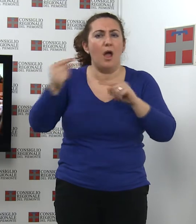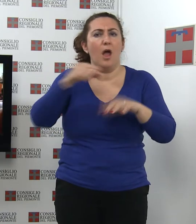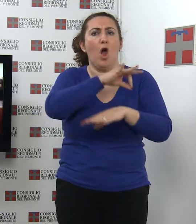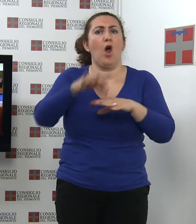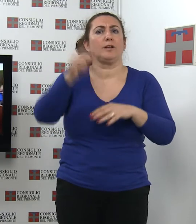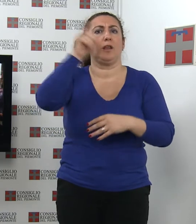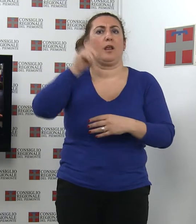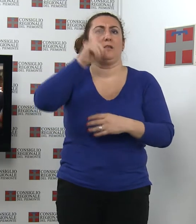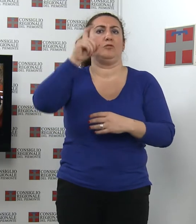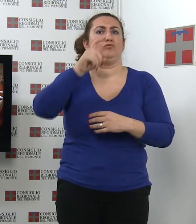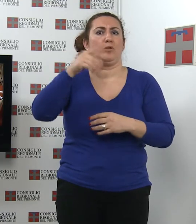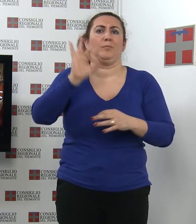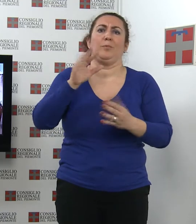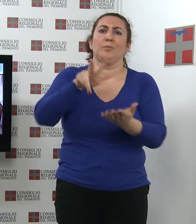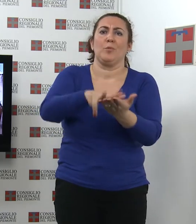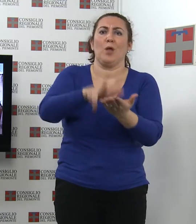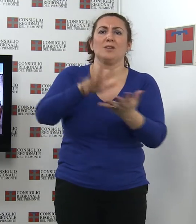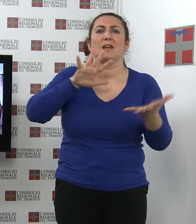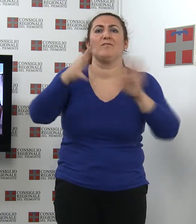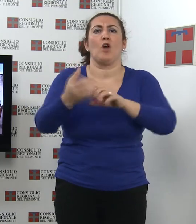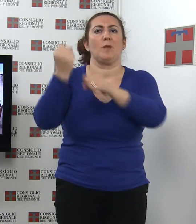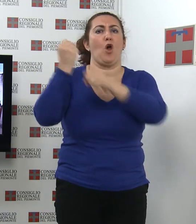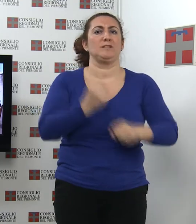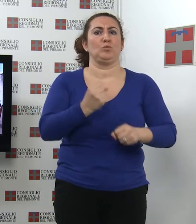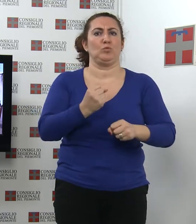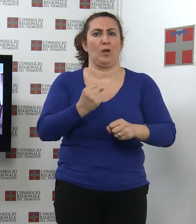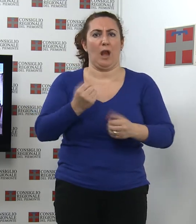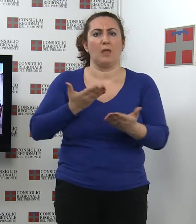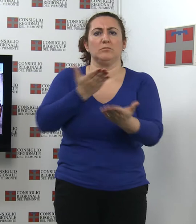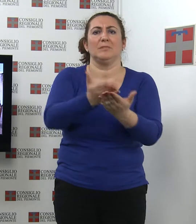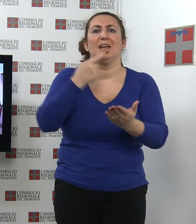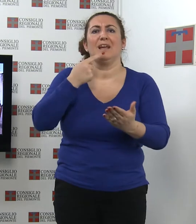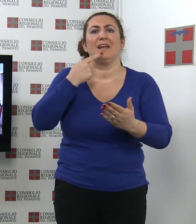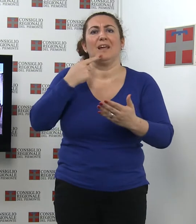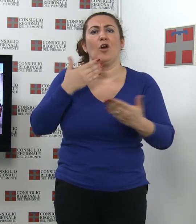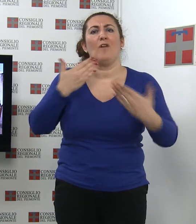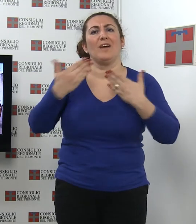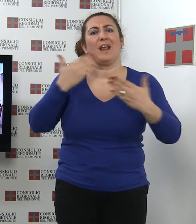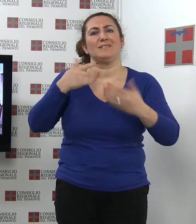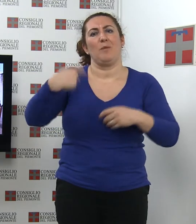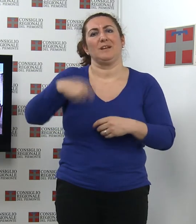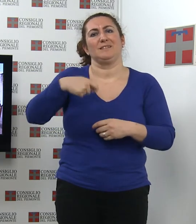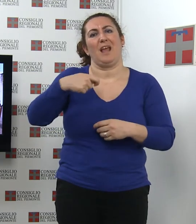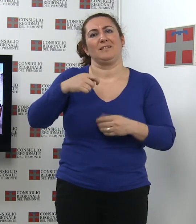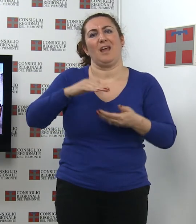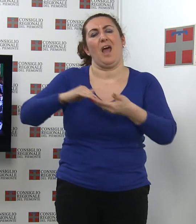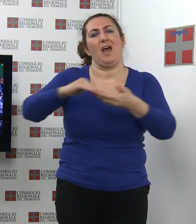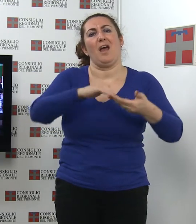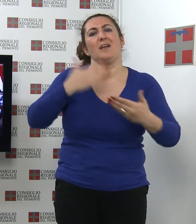di riforma costituzionale presentate dalla Conferenza dei Presidenti delle Assemblee Legislative delle Regioni e Province Autonome e dalla